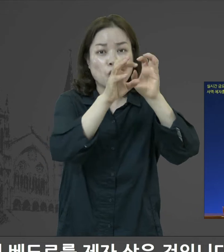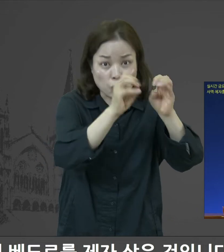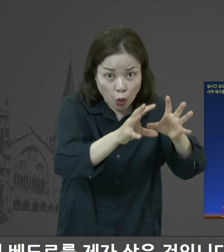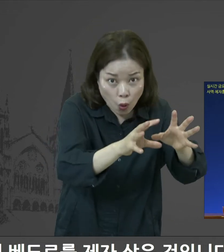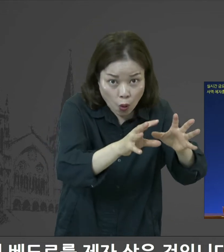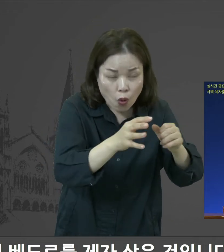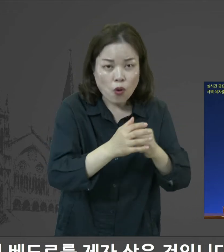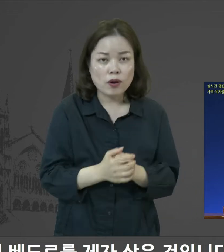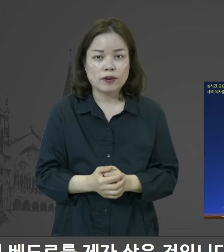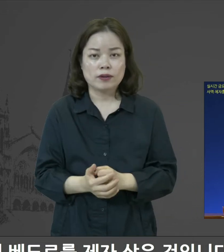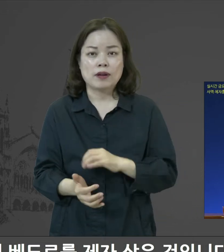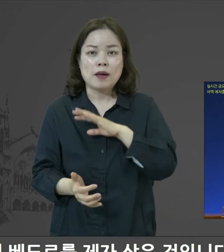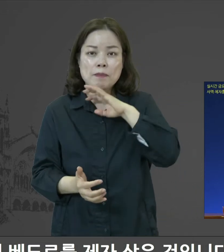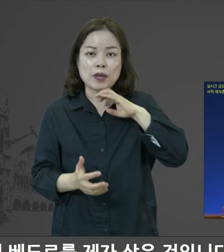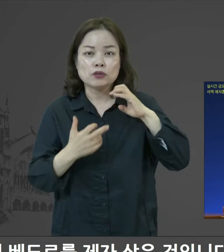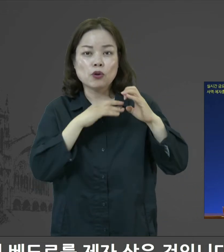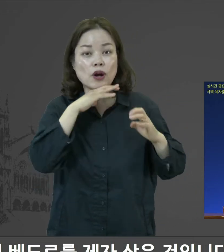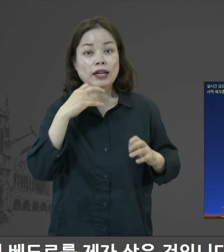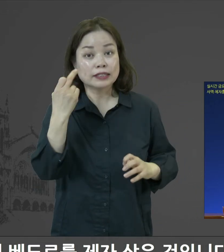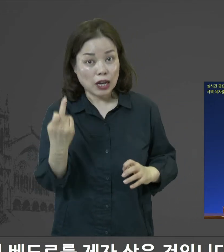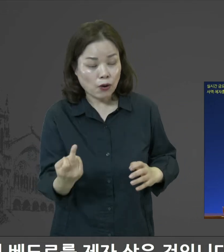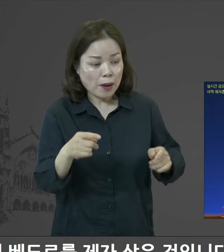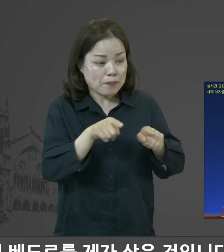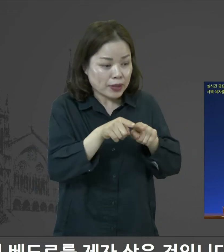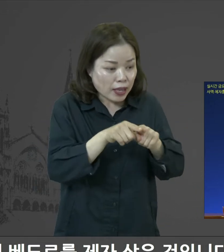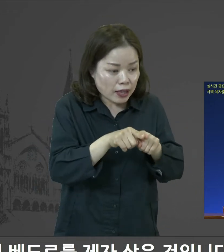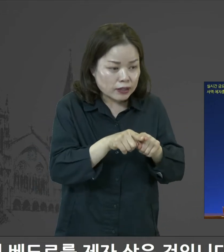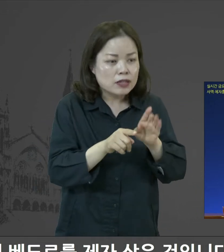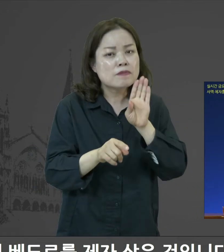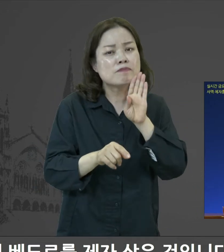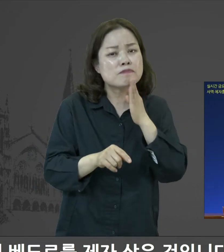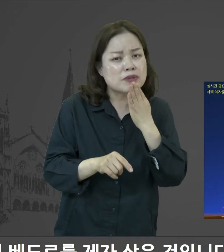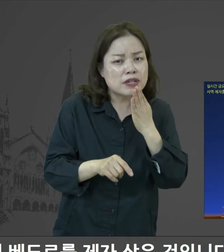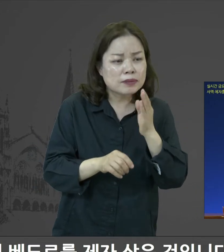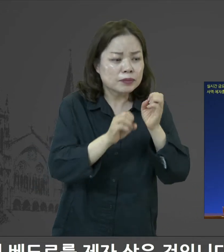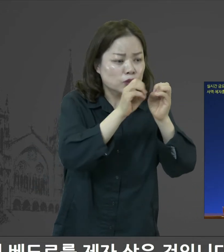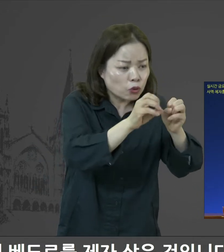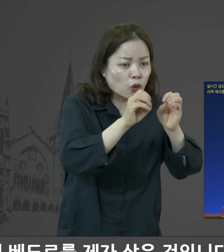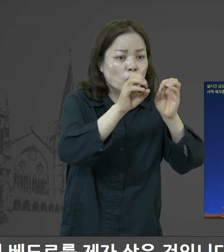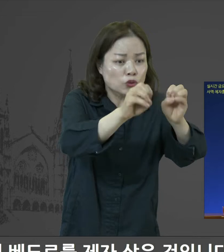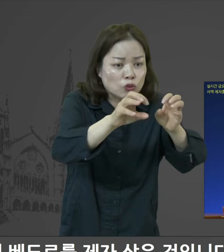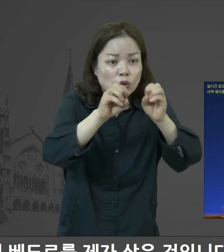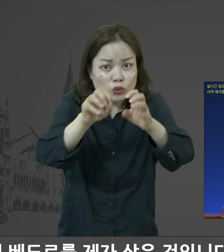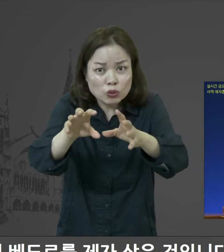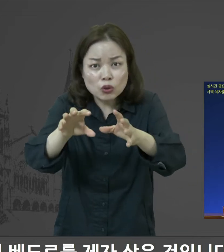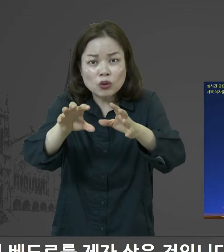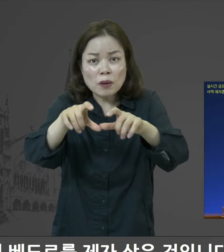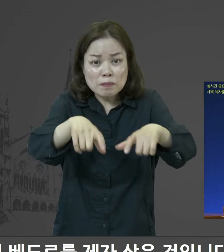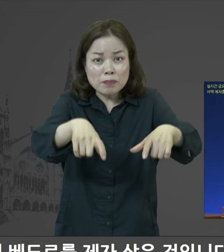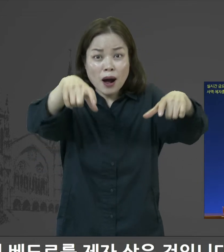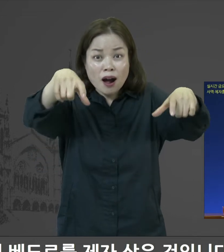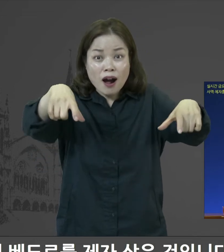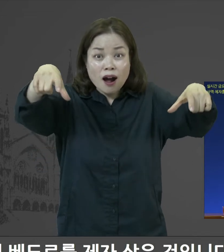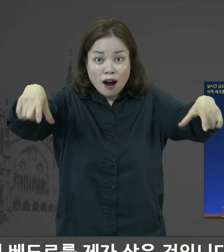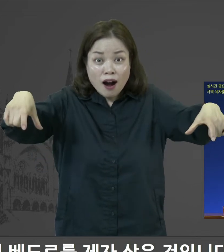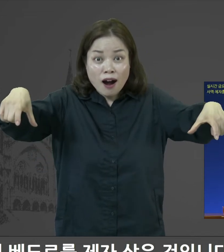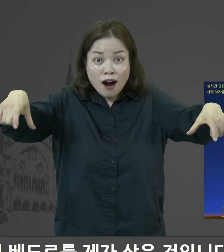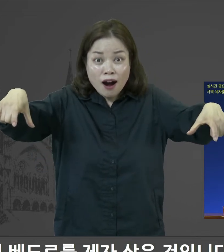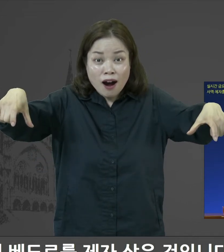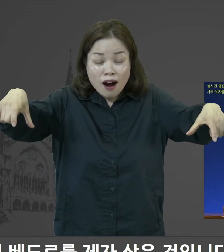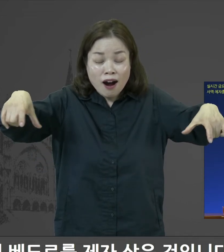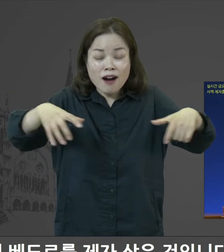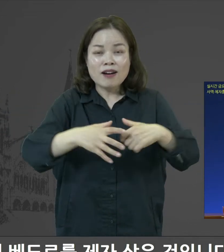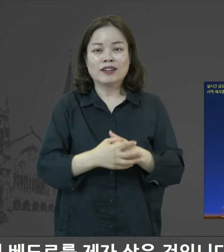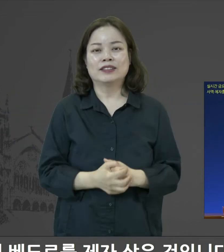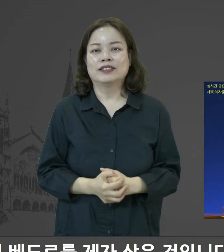이제 베드로 안드레가 같이 했겠지만 빌립 나다나엘. 이건 벌써 이게 순식간에 영적으로 손자 증손자가